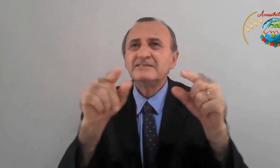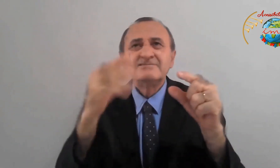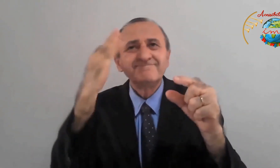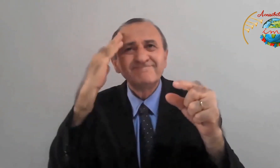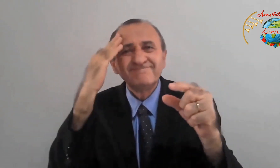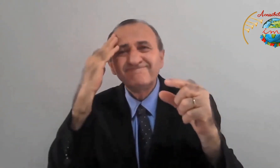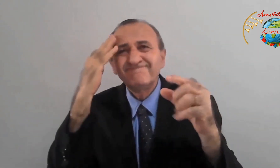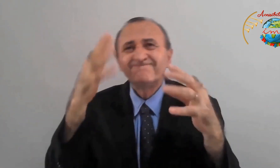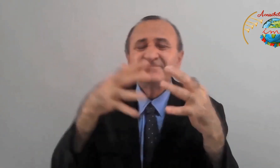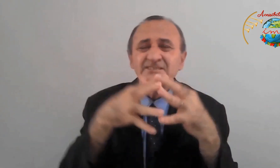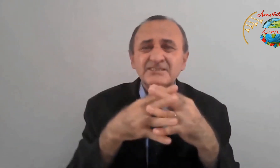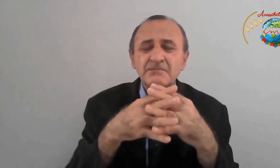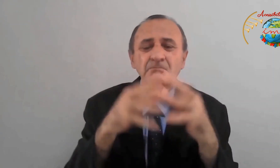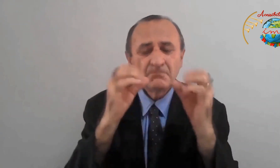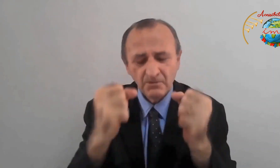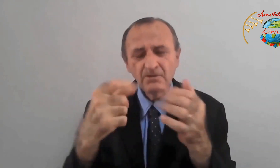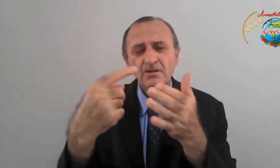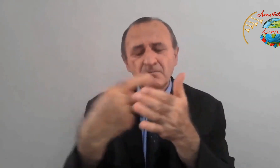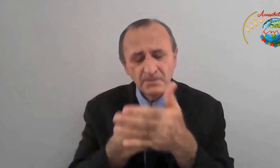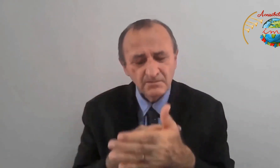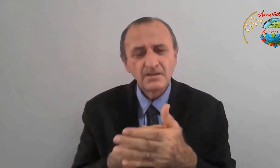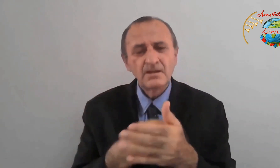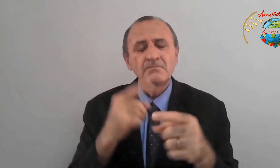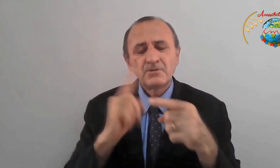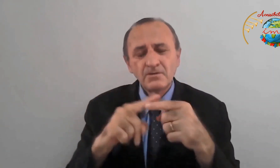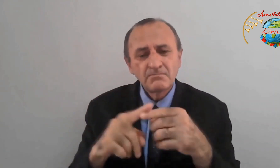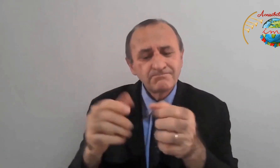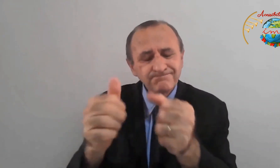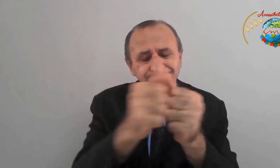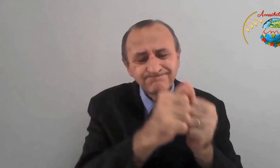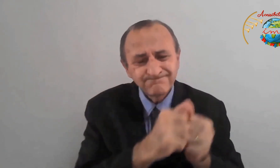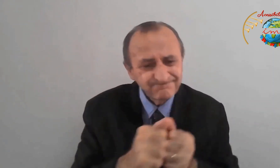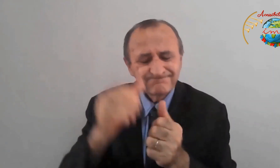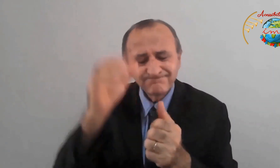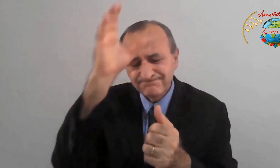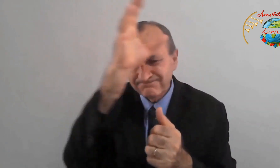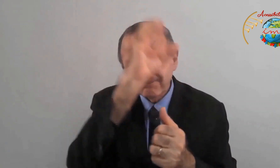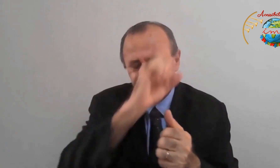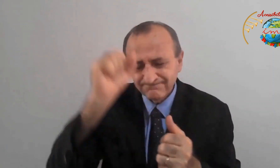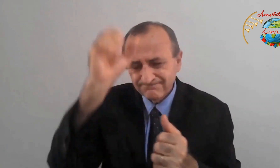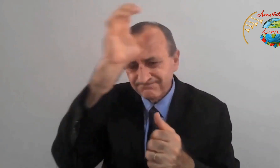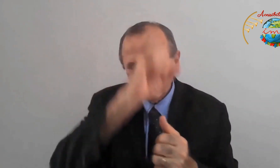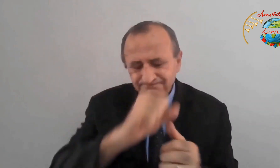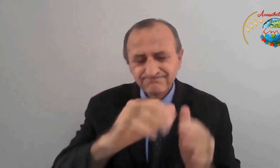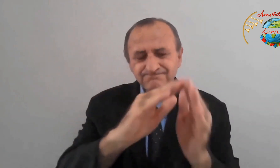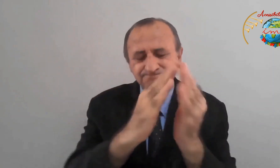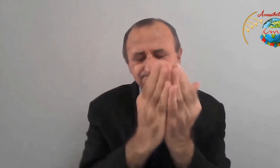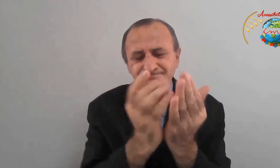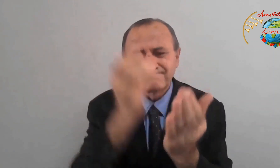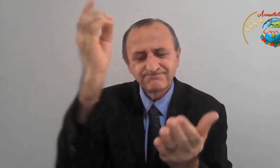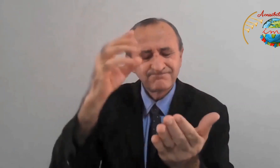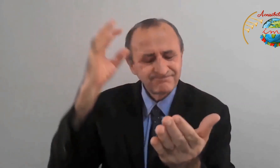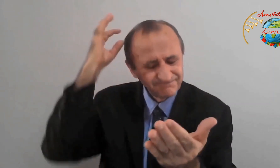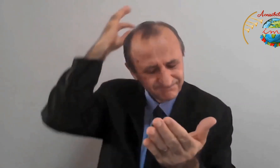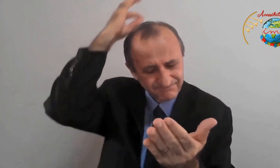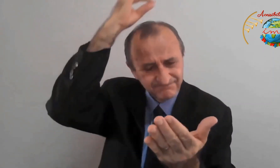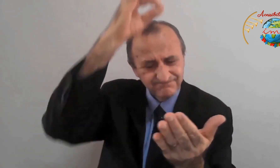aquele capítulo está confuso. Pode perguntar. Pergunta, porque é assim que nós aprendemos. O